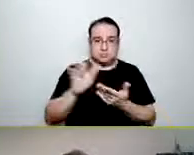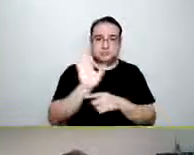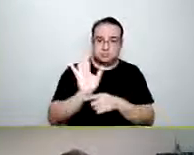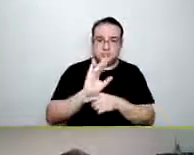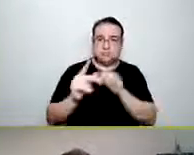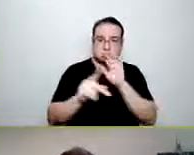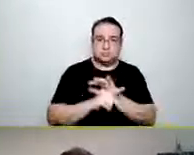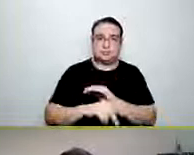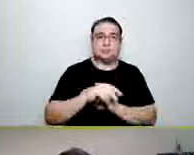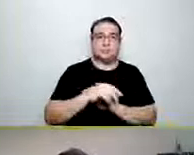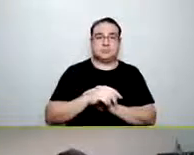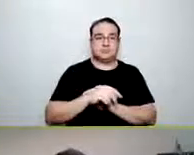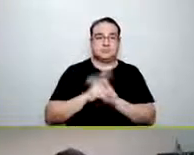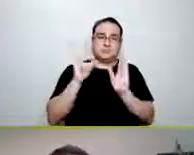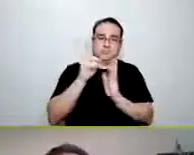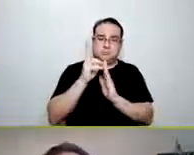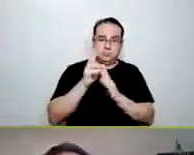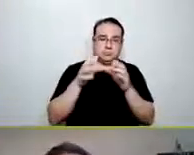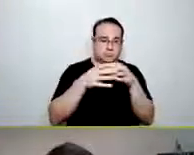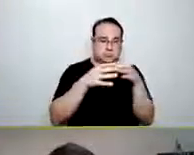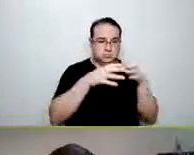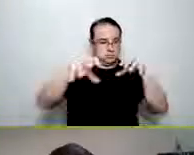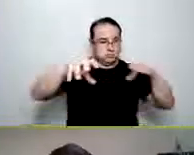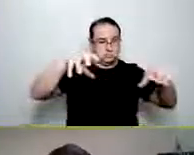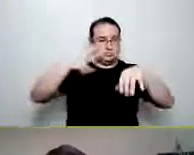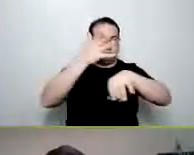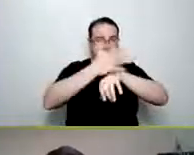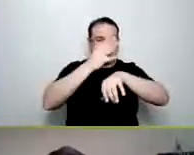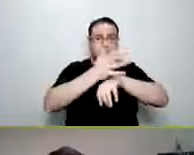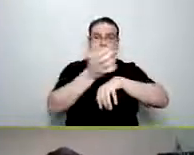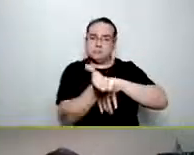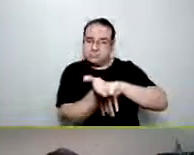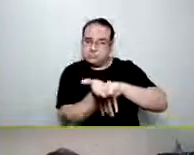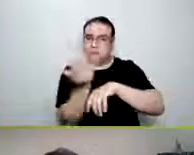nas aldeias, né? Se treinaram vários